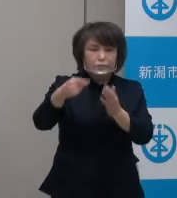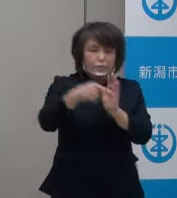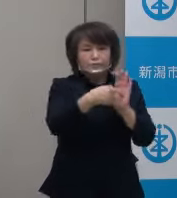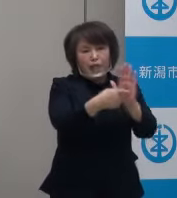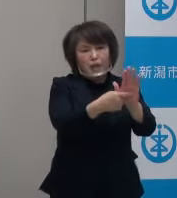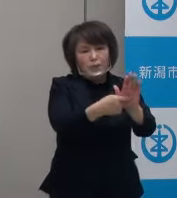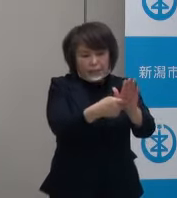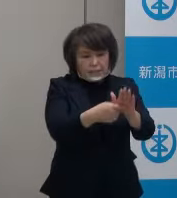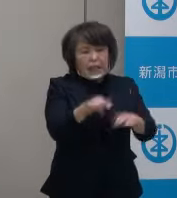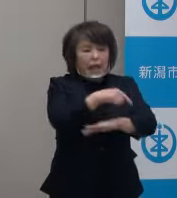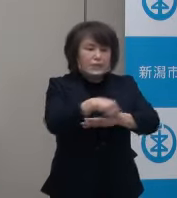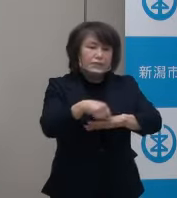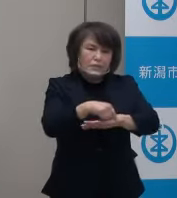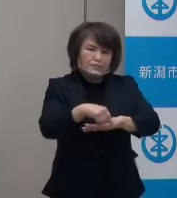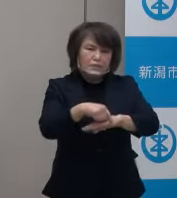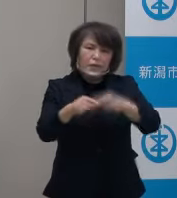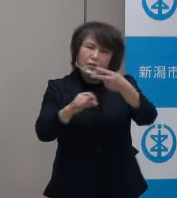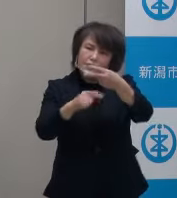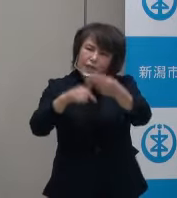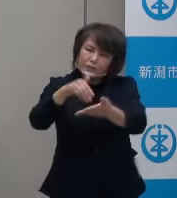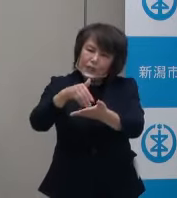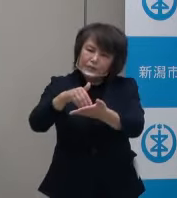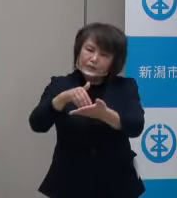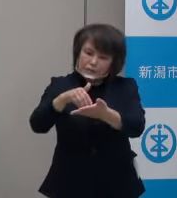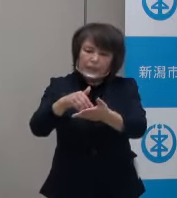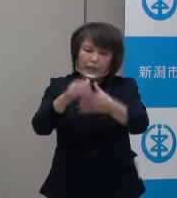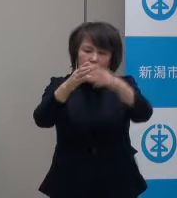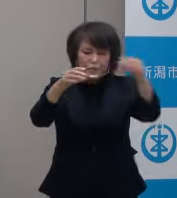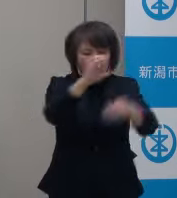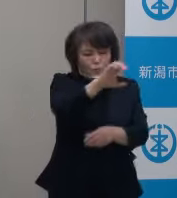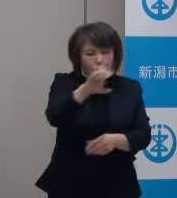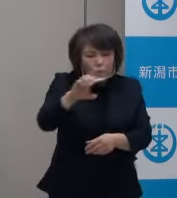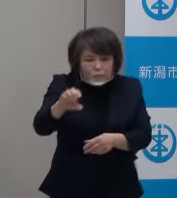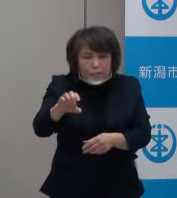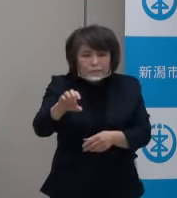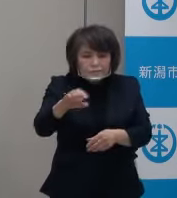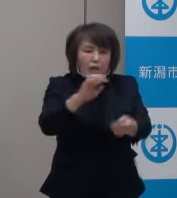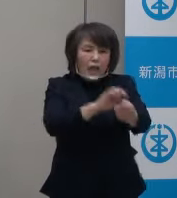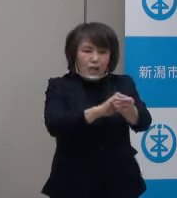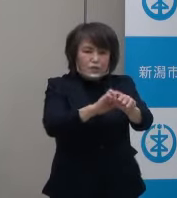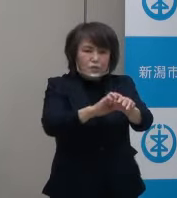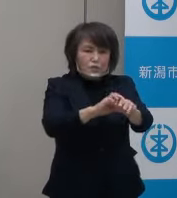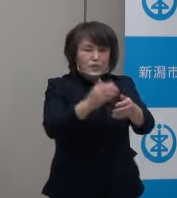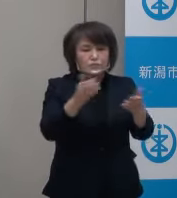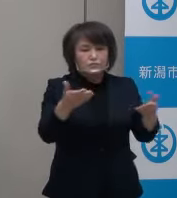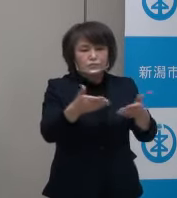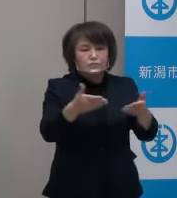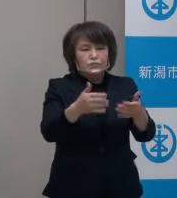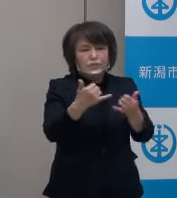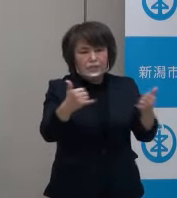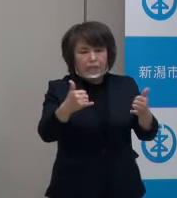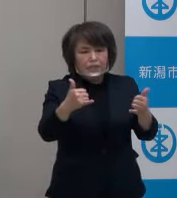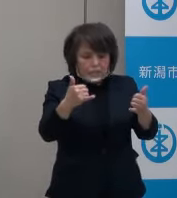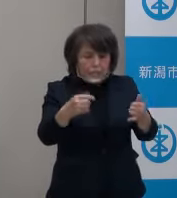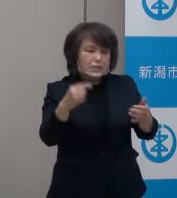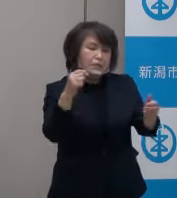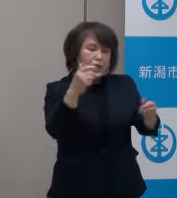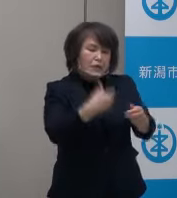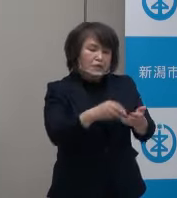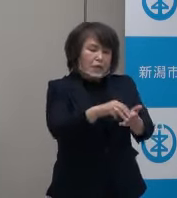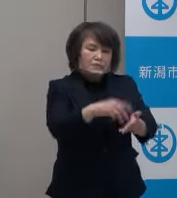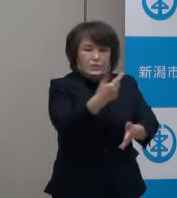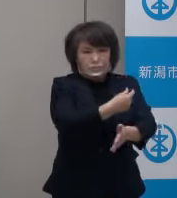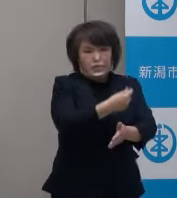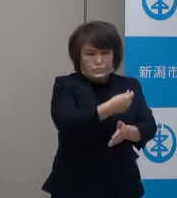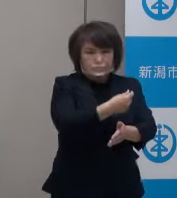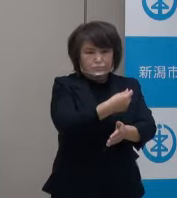は、2月末ごろから都道府県が医療従事者に対して先行的に接種を開始し、続いて市町村